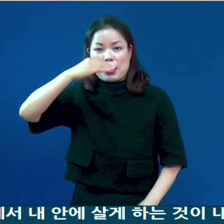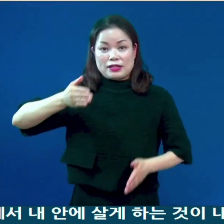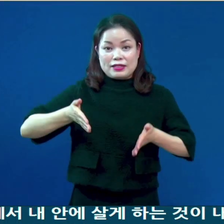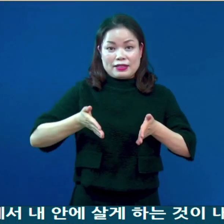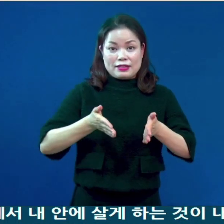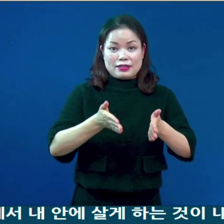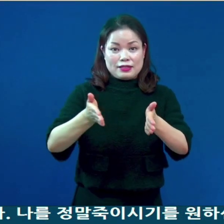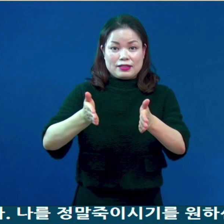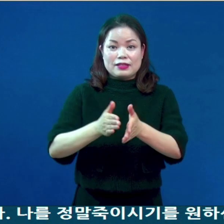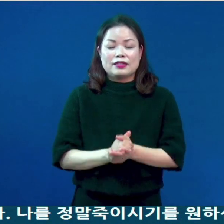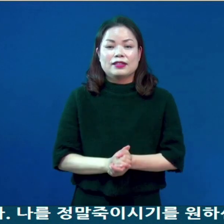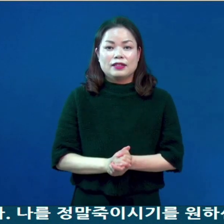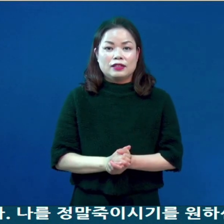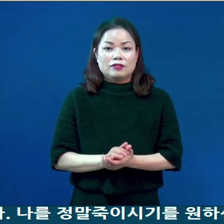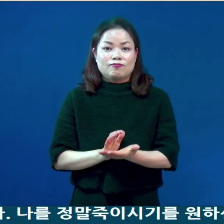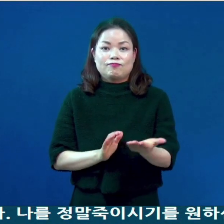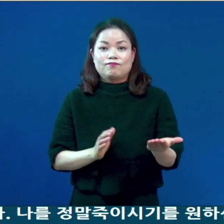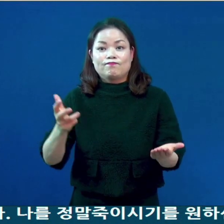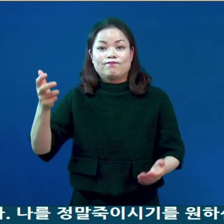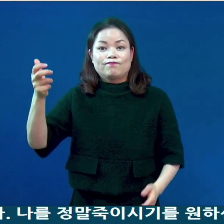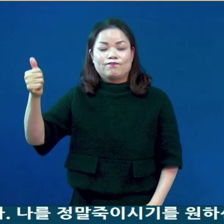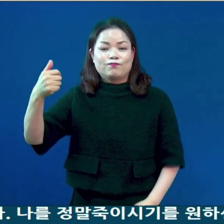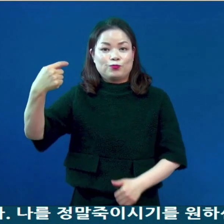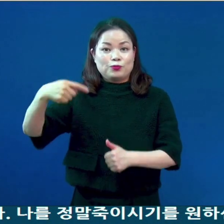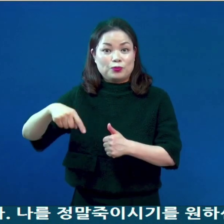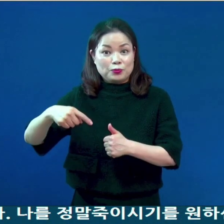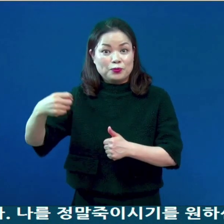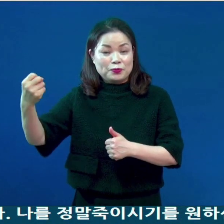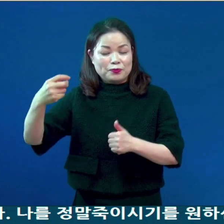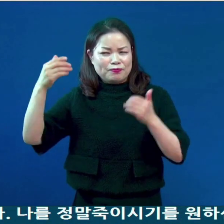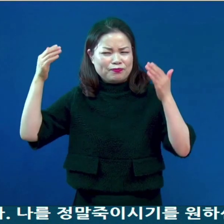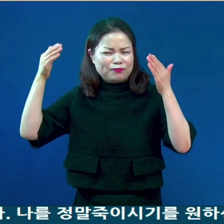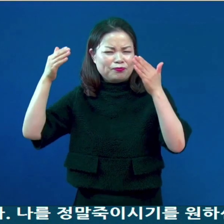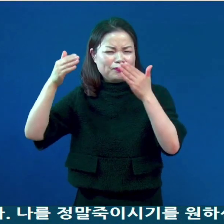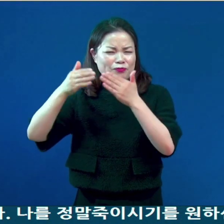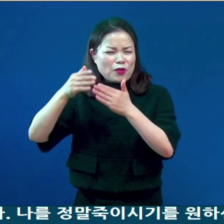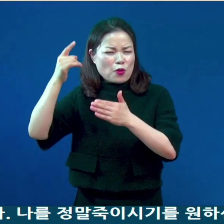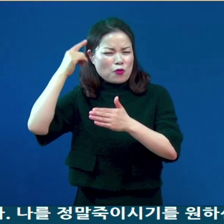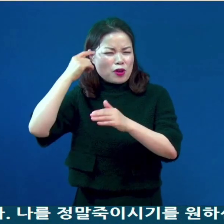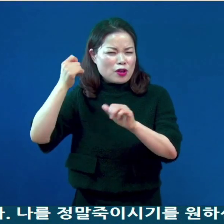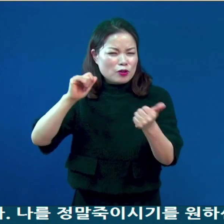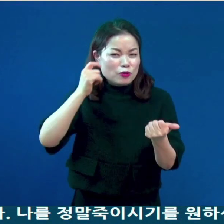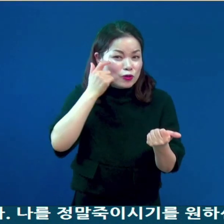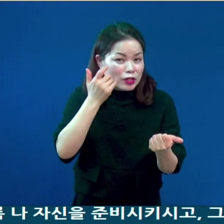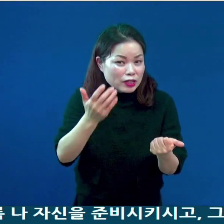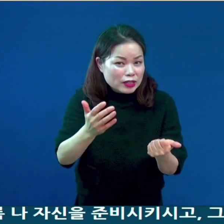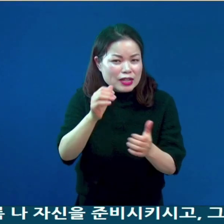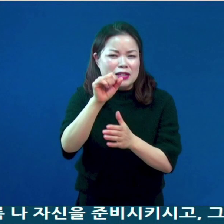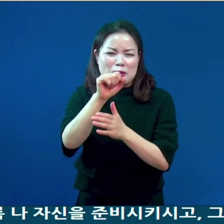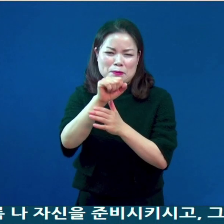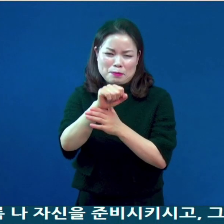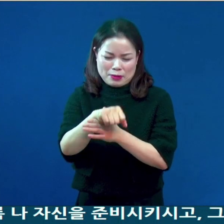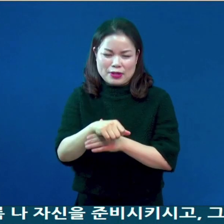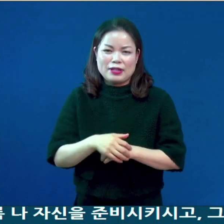거죠. 여러분, 오늘 주님의 가르침에 다시 한번 집중해 봅시다. 왜 죽어야 됩니까? 열매 맺기 위해서죠.